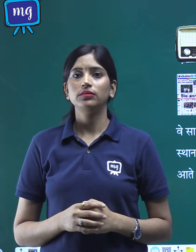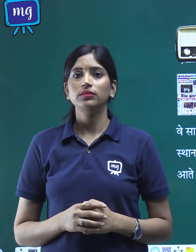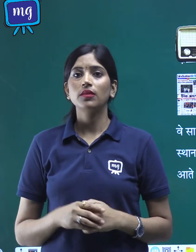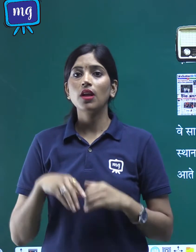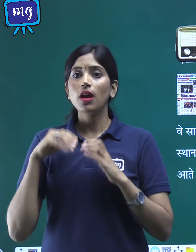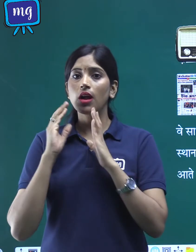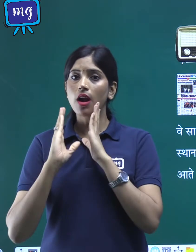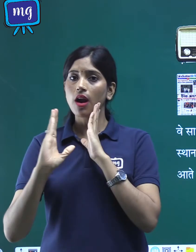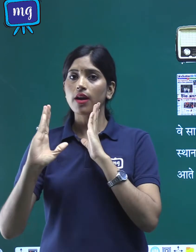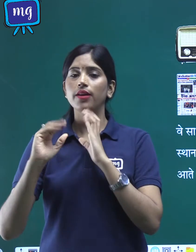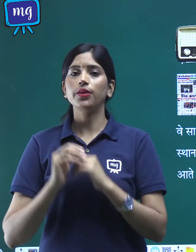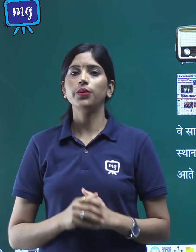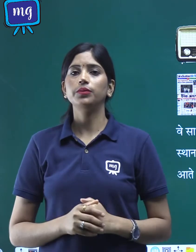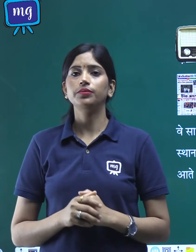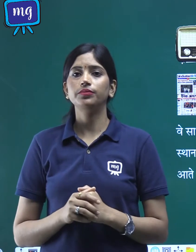रेडियो,